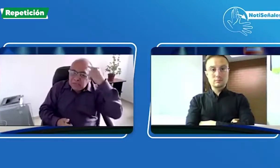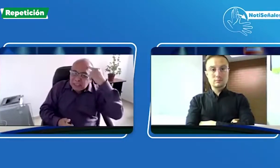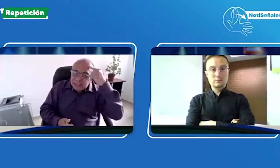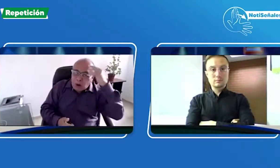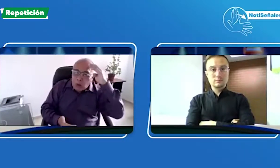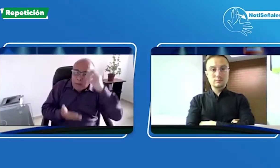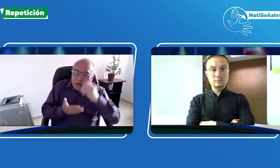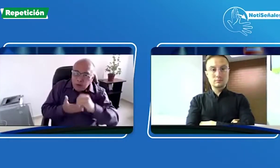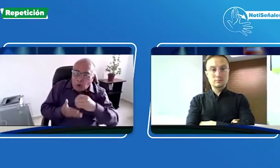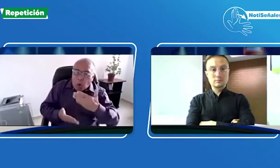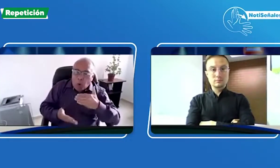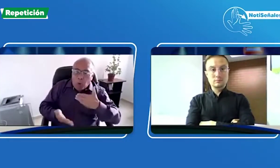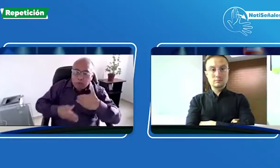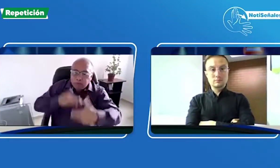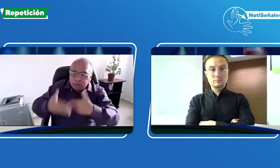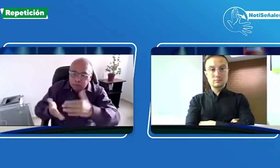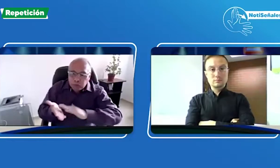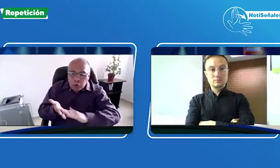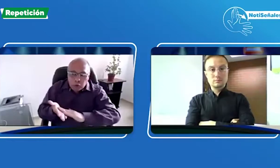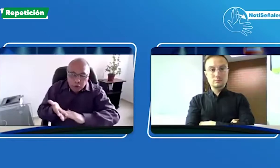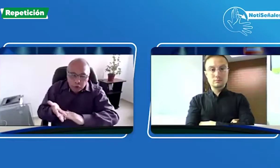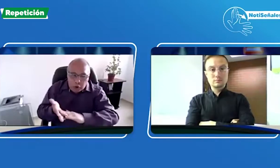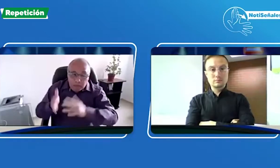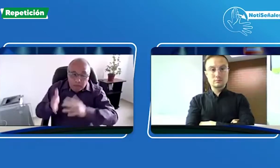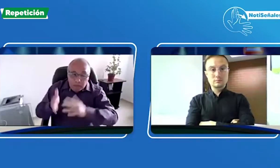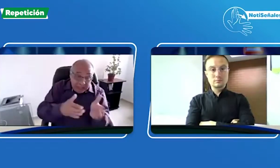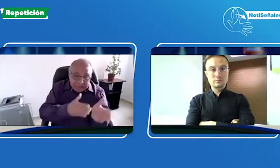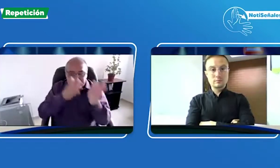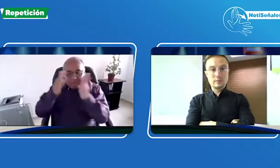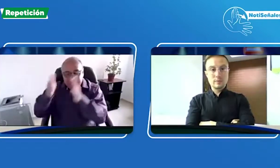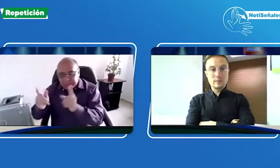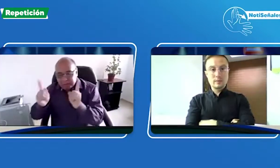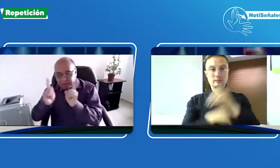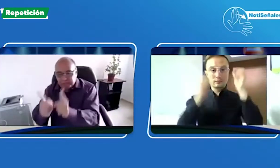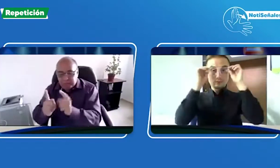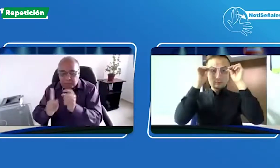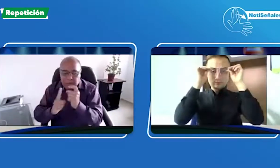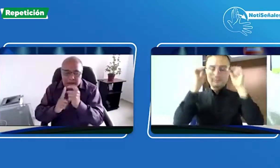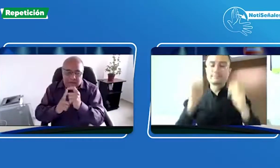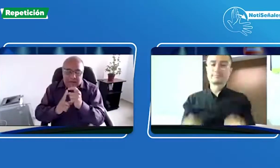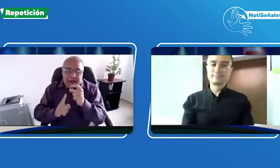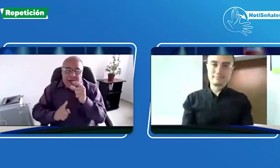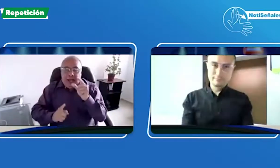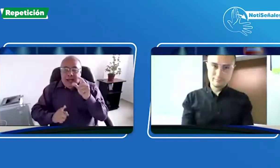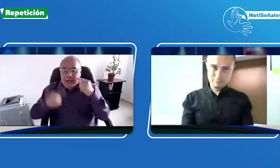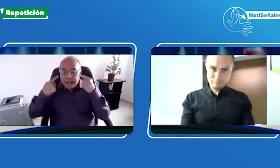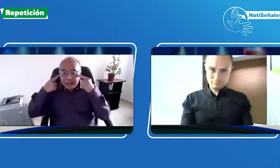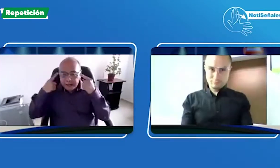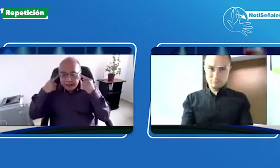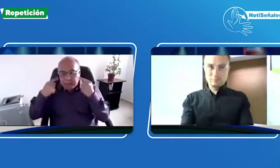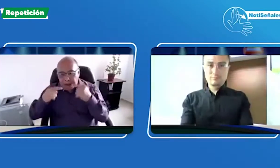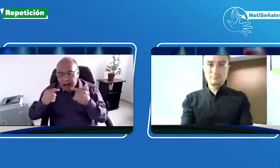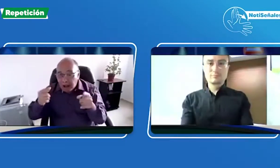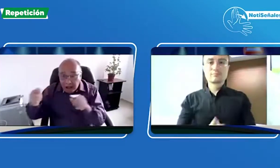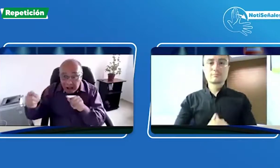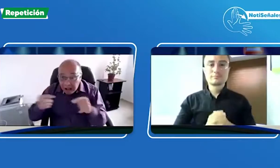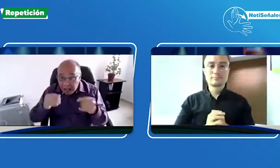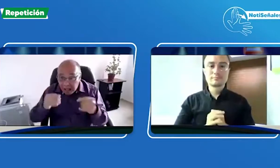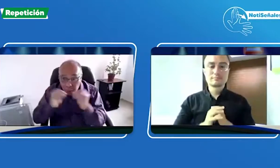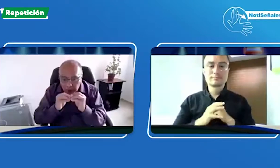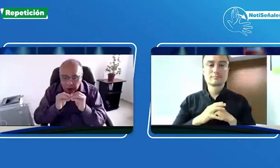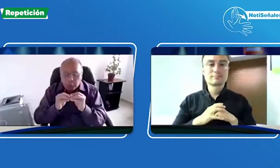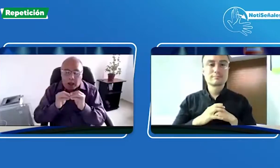que nos comente cómo ve las perspectivas a futuro nos cuente su opinión y después de eso entonces damos paso